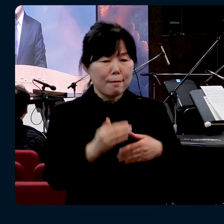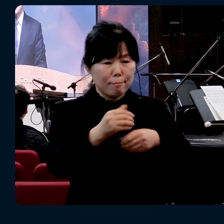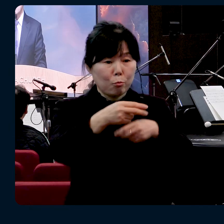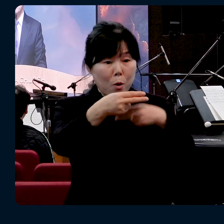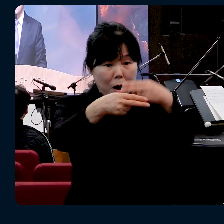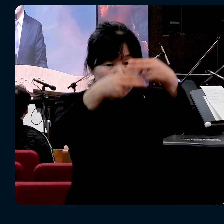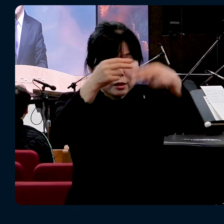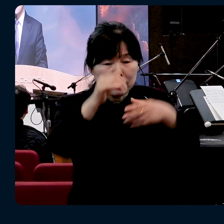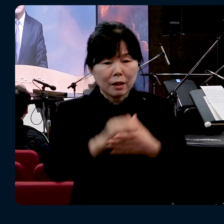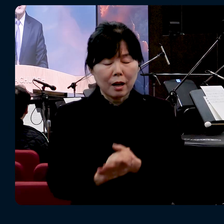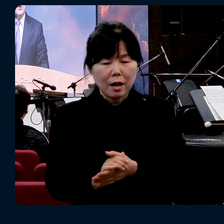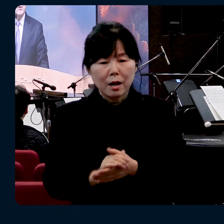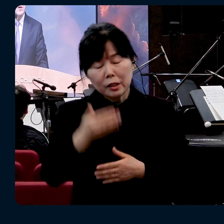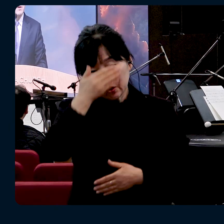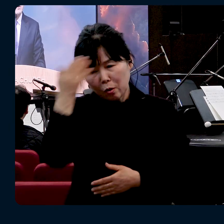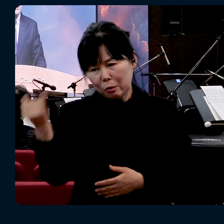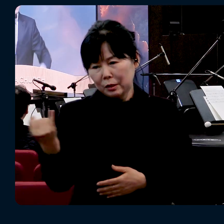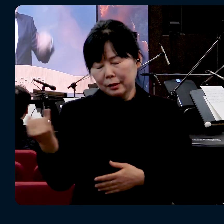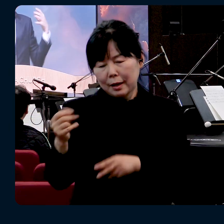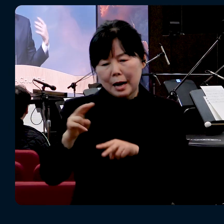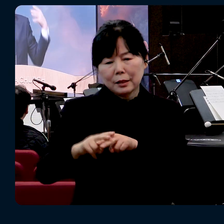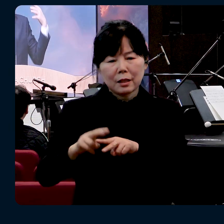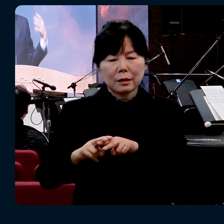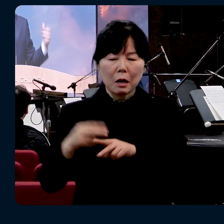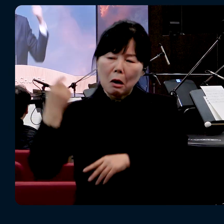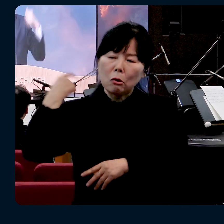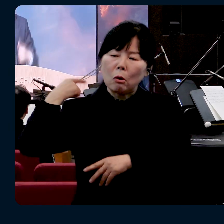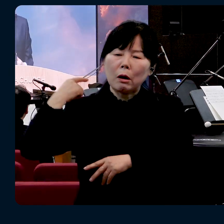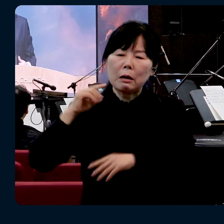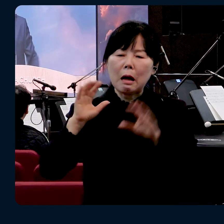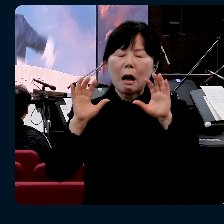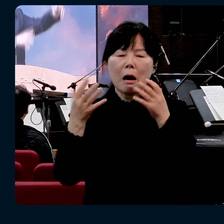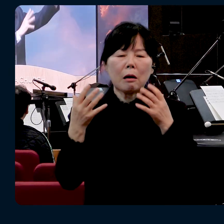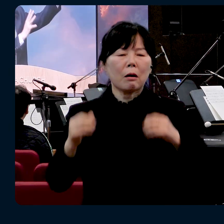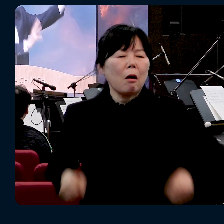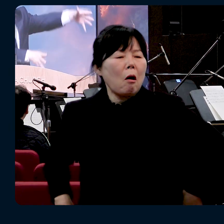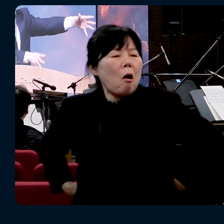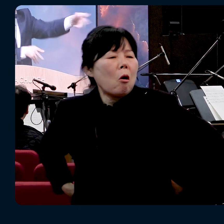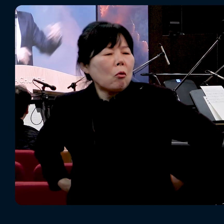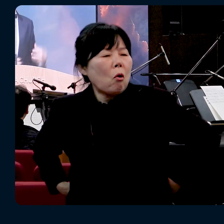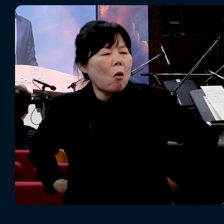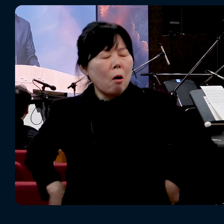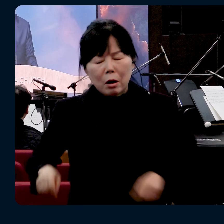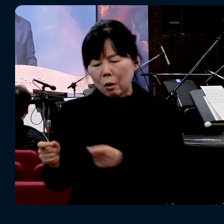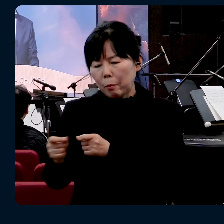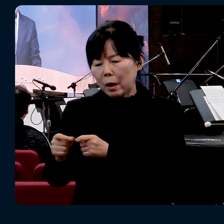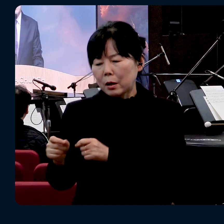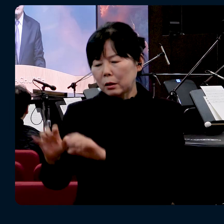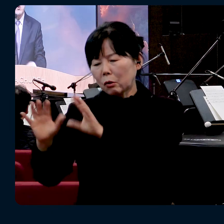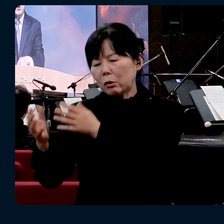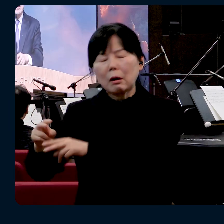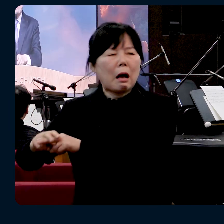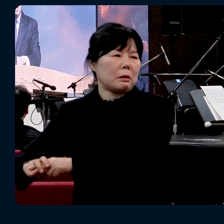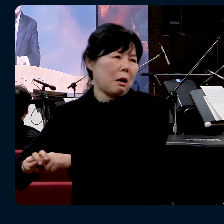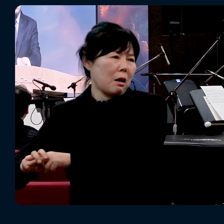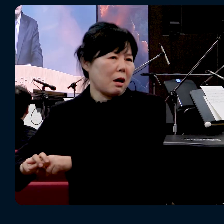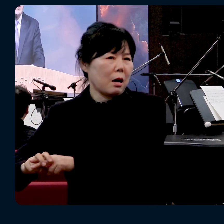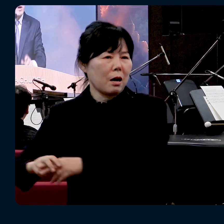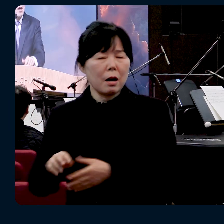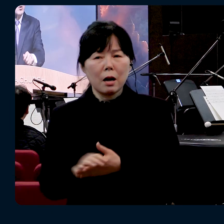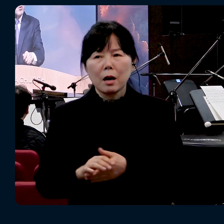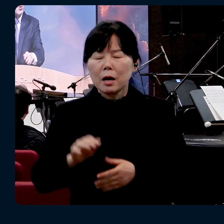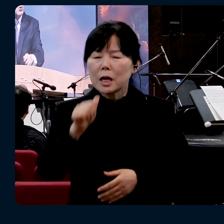젊은 여자들이 앉아가지고, 젊은 여자가 앉아서 등에는 애 하나 업고 옆에 또 애 하나 앉혀놓고 그러고